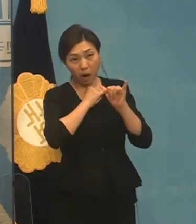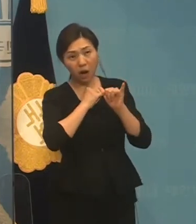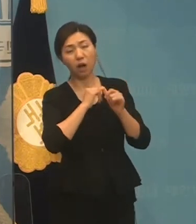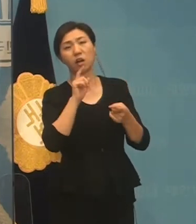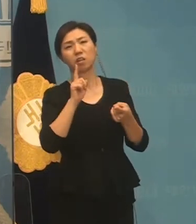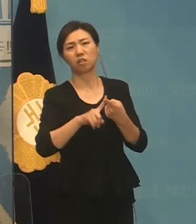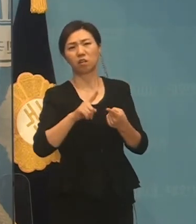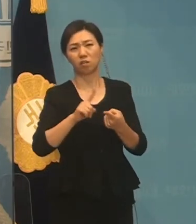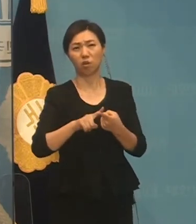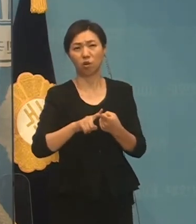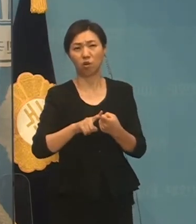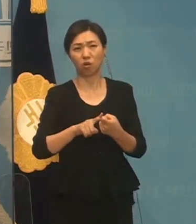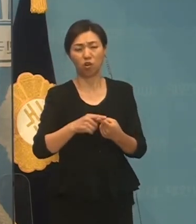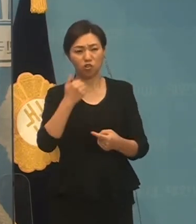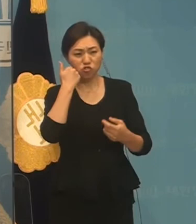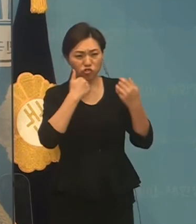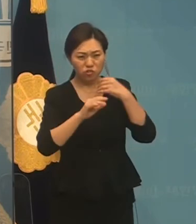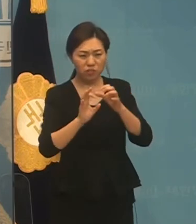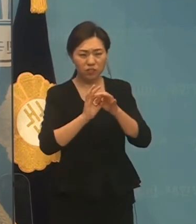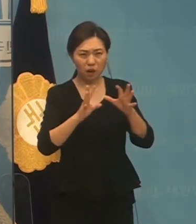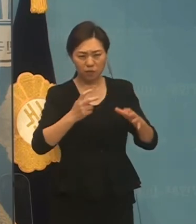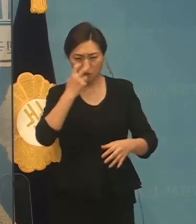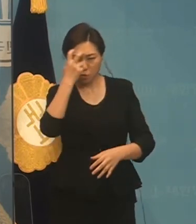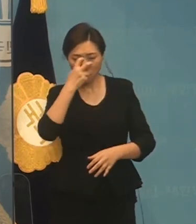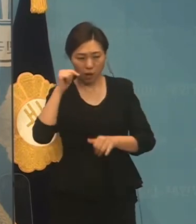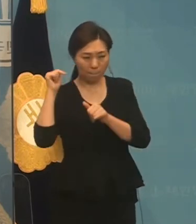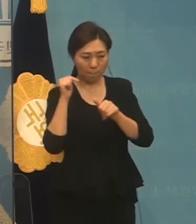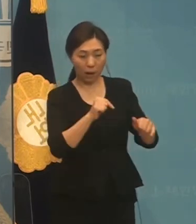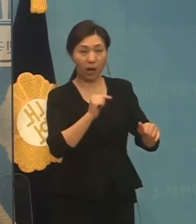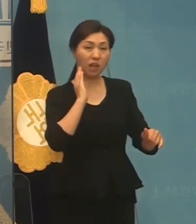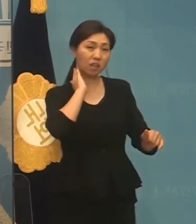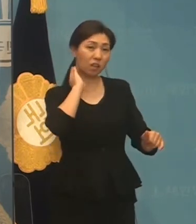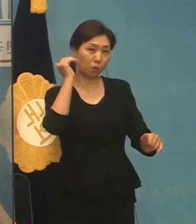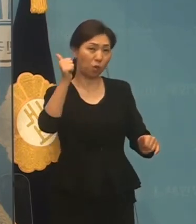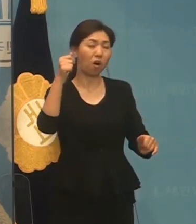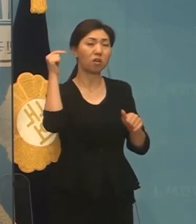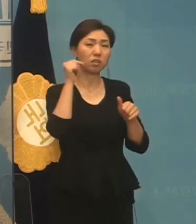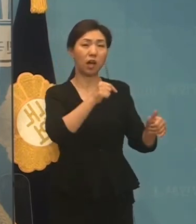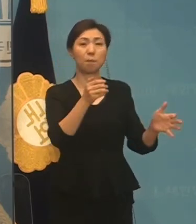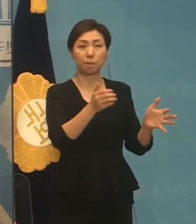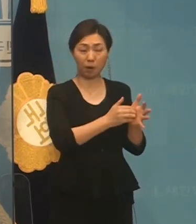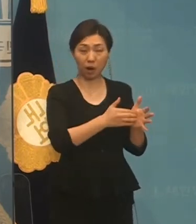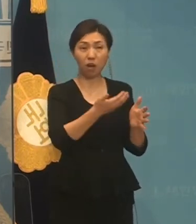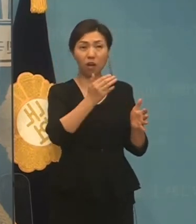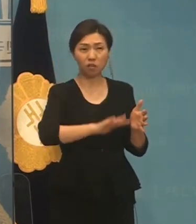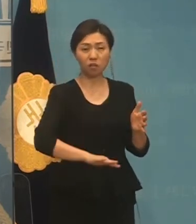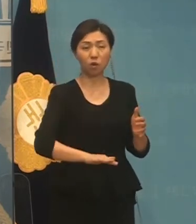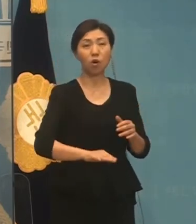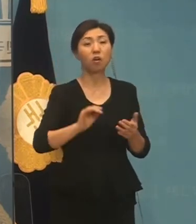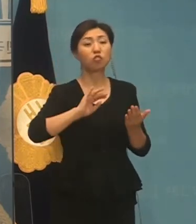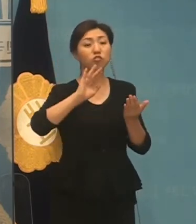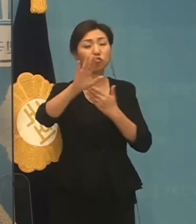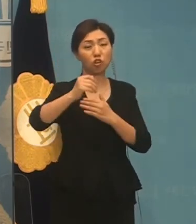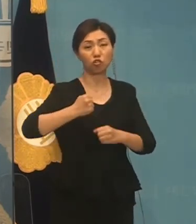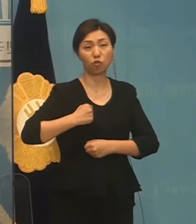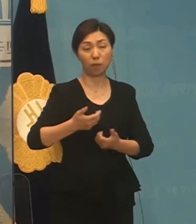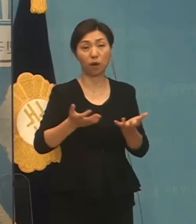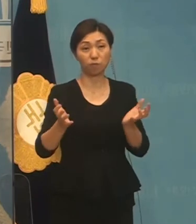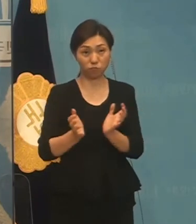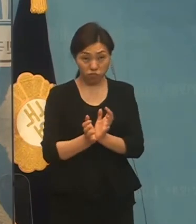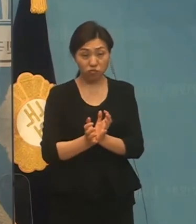지시했습니다. 이후 국방부는 제대로 된 수사를 하겠다며 국방부 창설